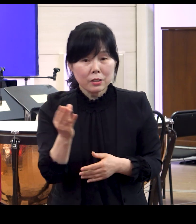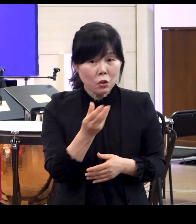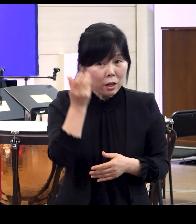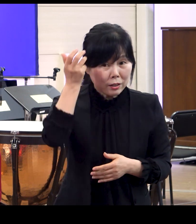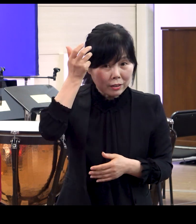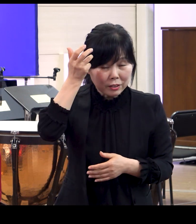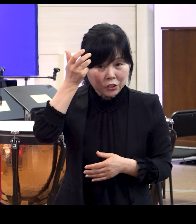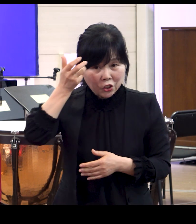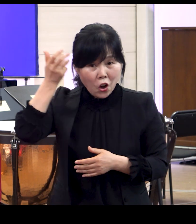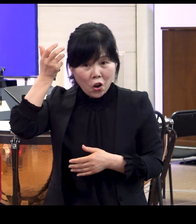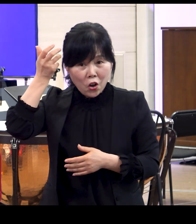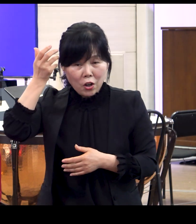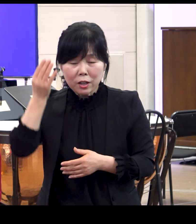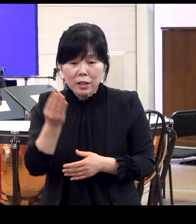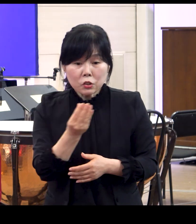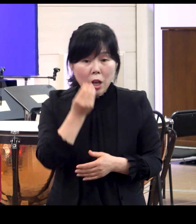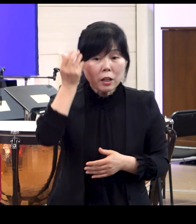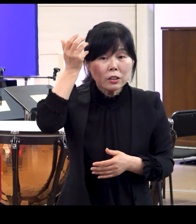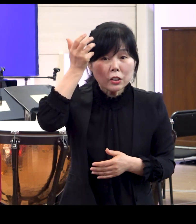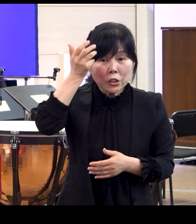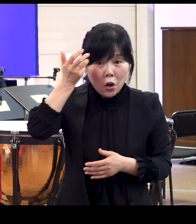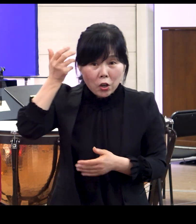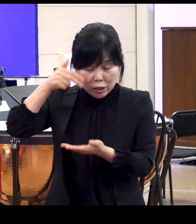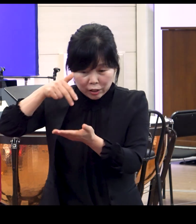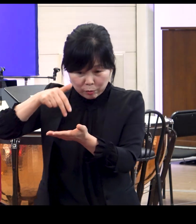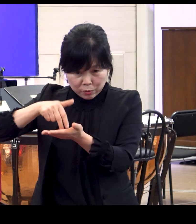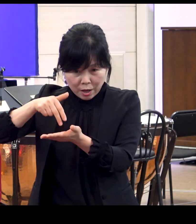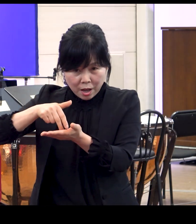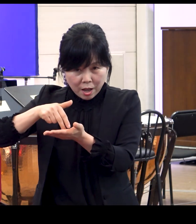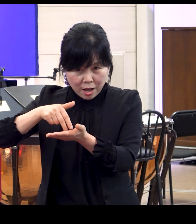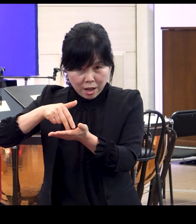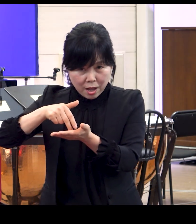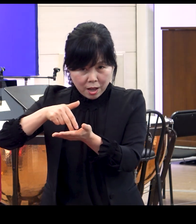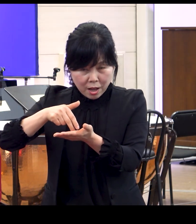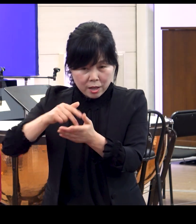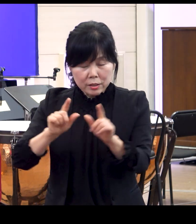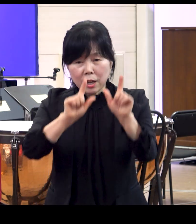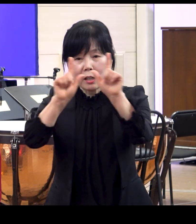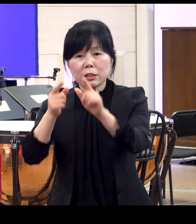네페시 하야가 되려면, 생명이 되려면요,